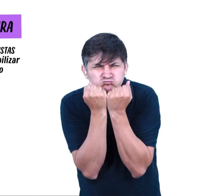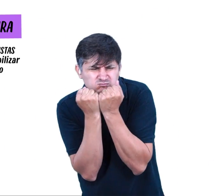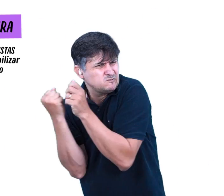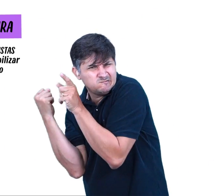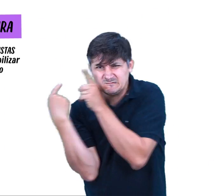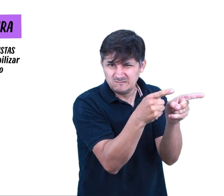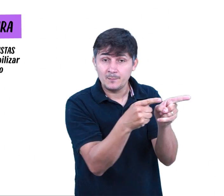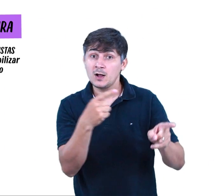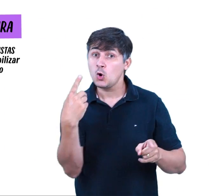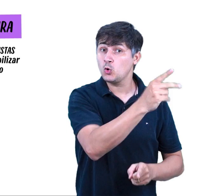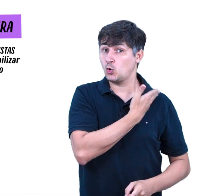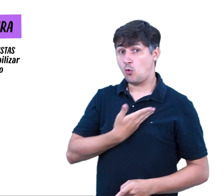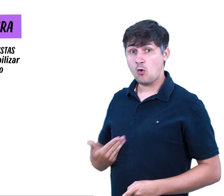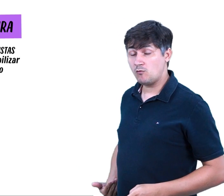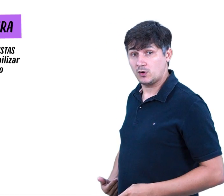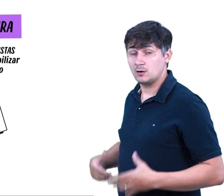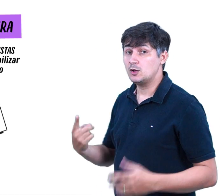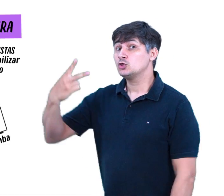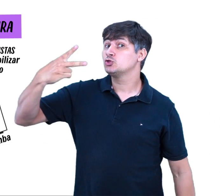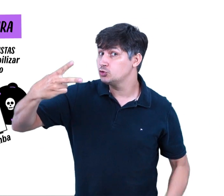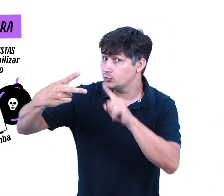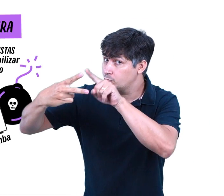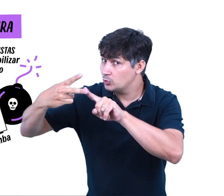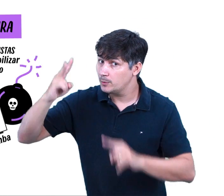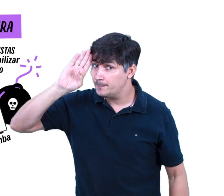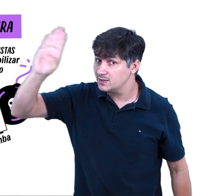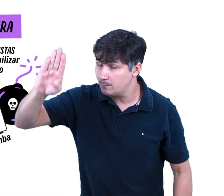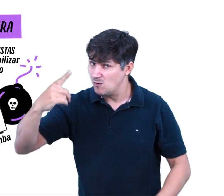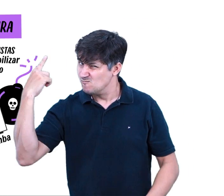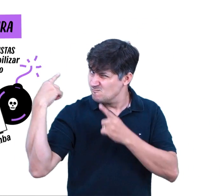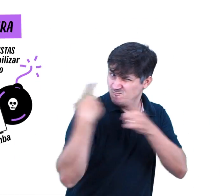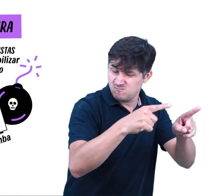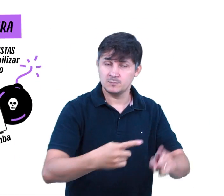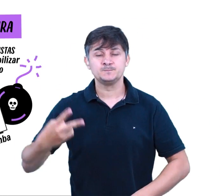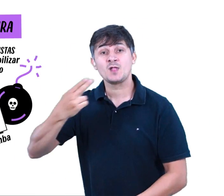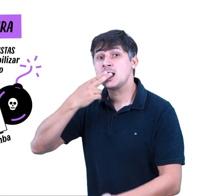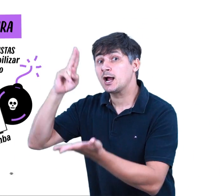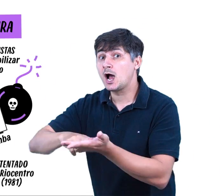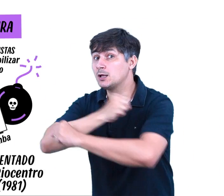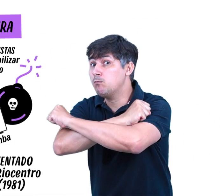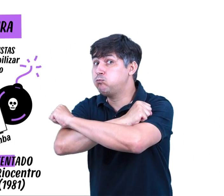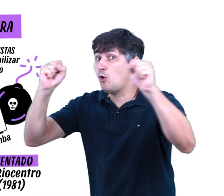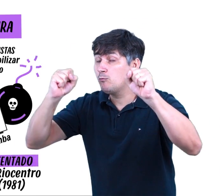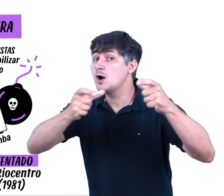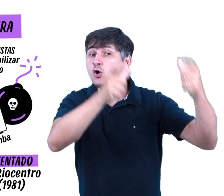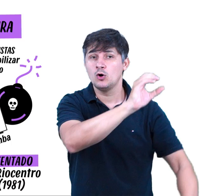atos ligados a essa corrente radical é a carta-bomba à Ordem de Advogados do Brasil, a OAB, e o atentado do Rio